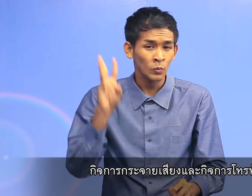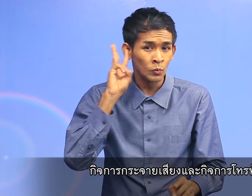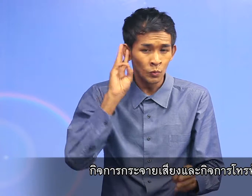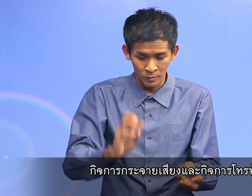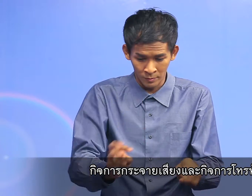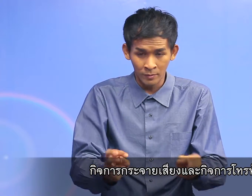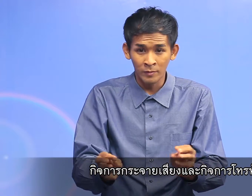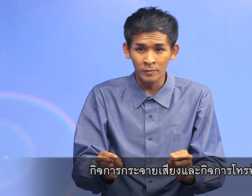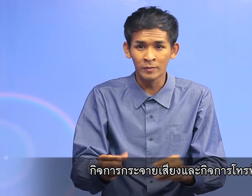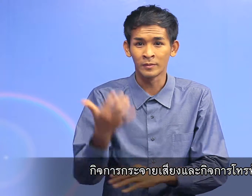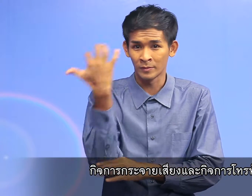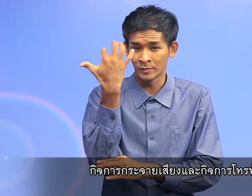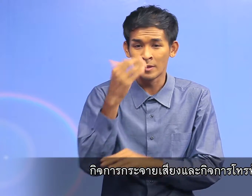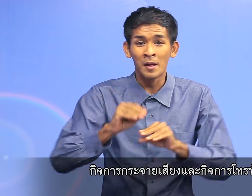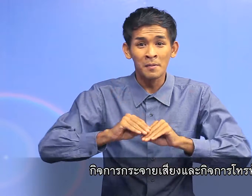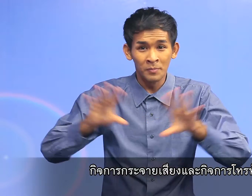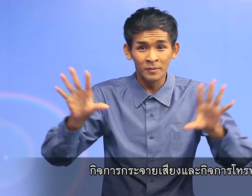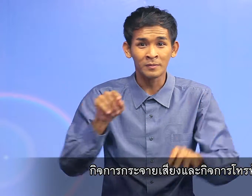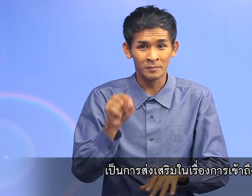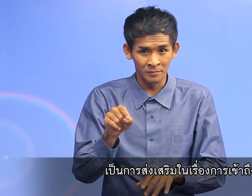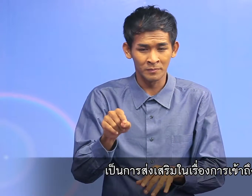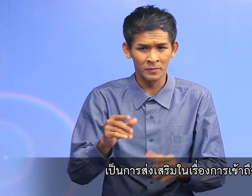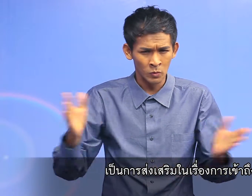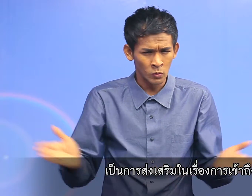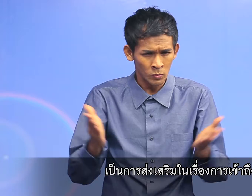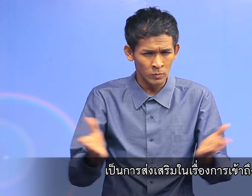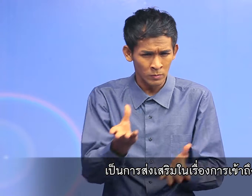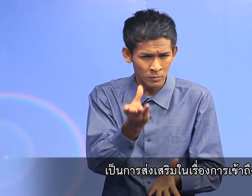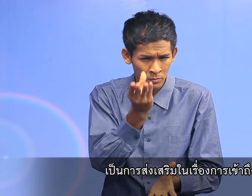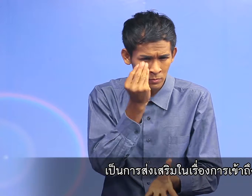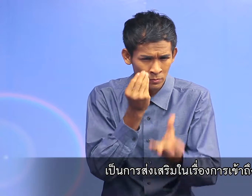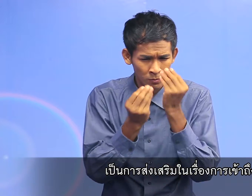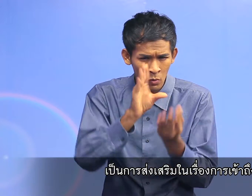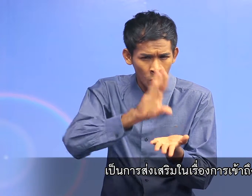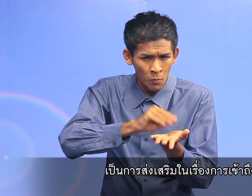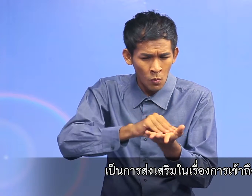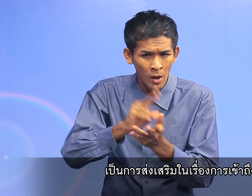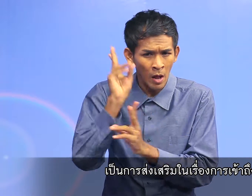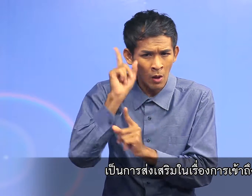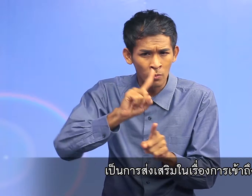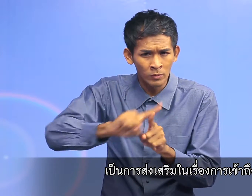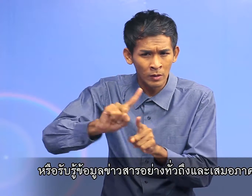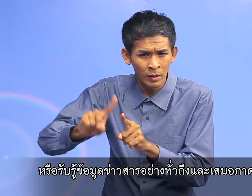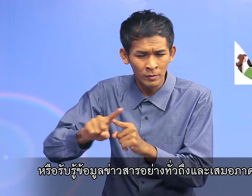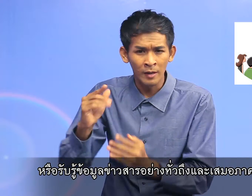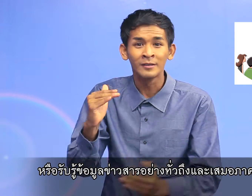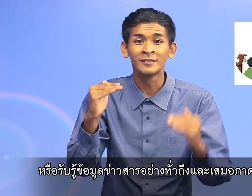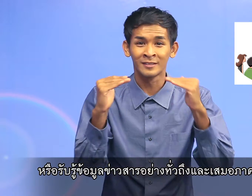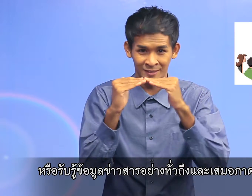จการโทรทัศน์เป็นการส่งเสริมในเรื่องการเข้าถึงหรือรับรู้ข้อมูลข่าวสารอย่